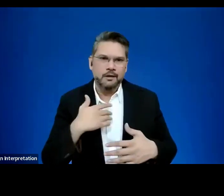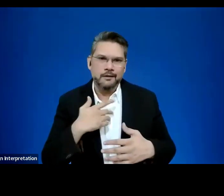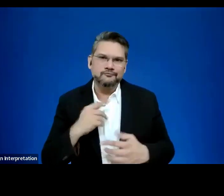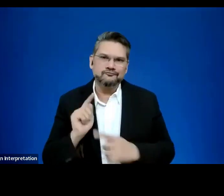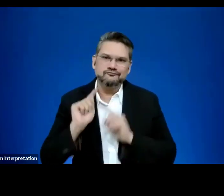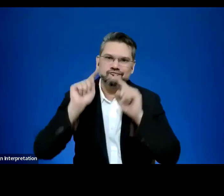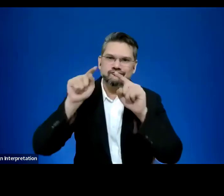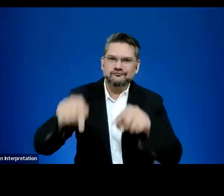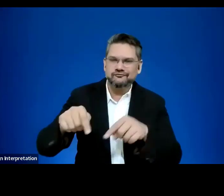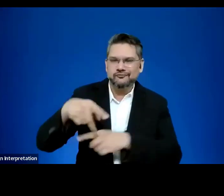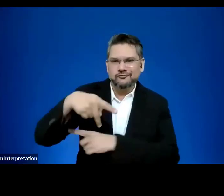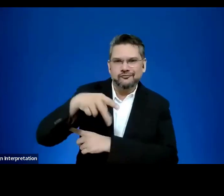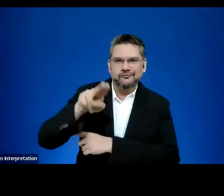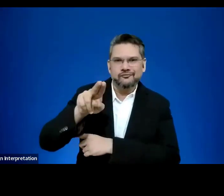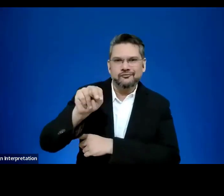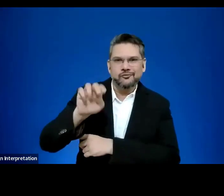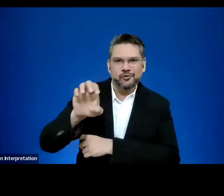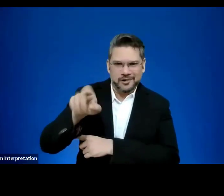的，